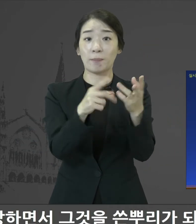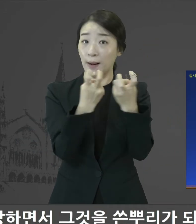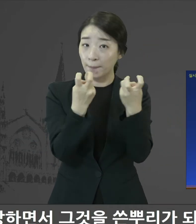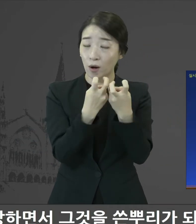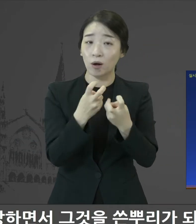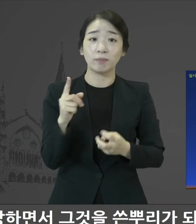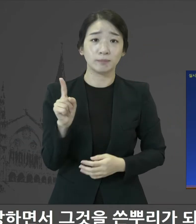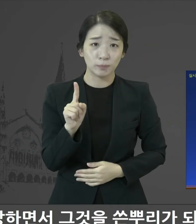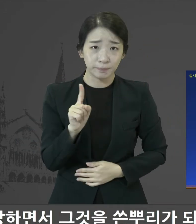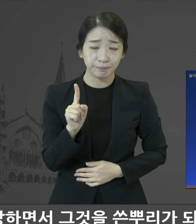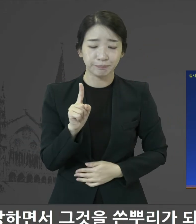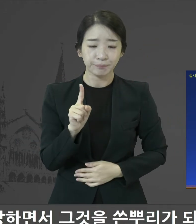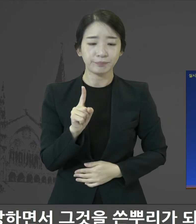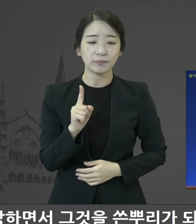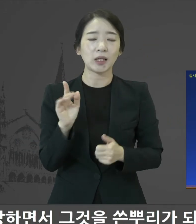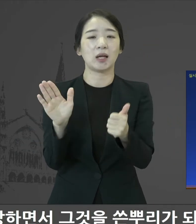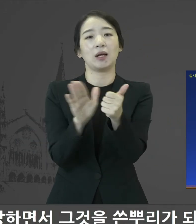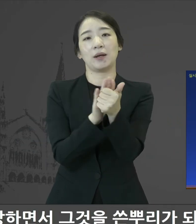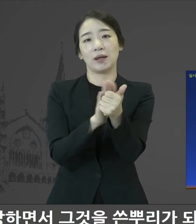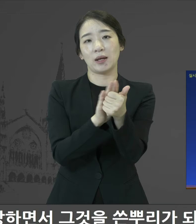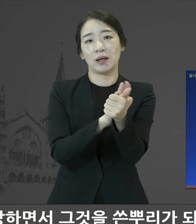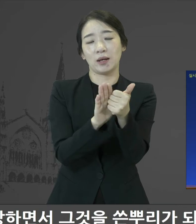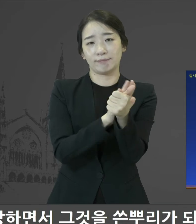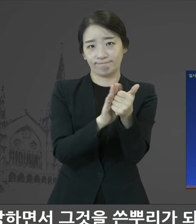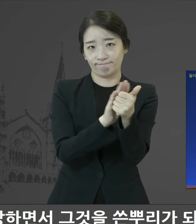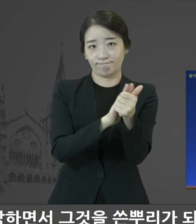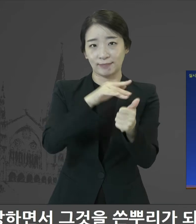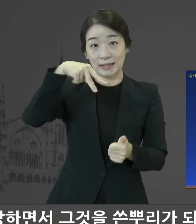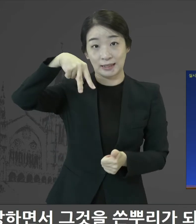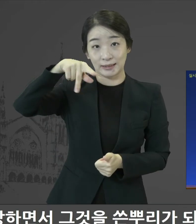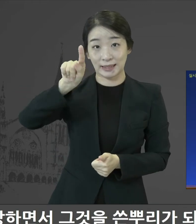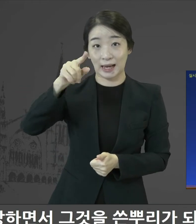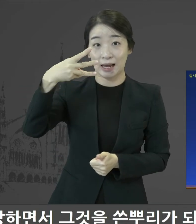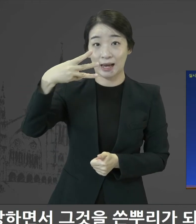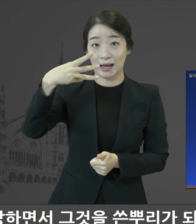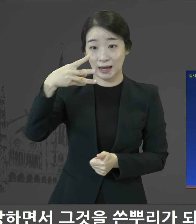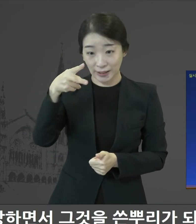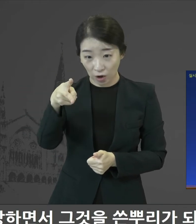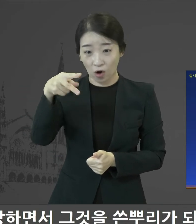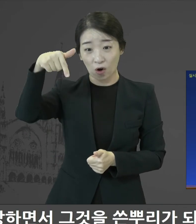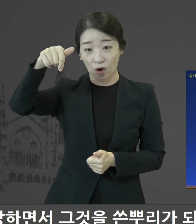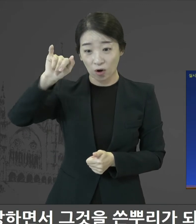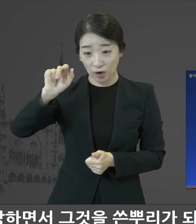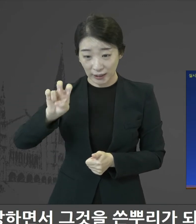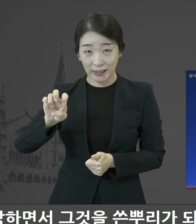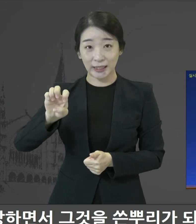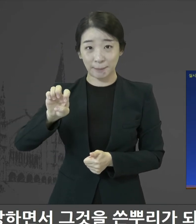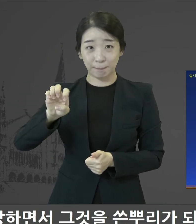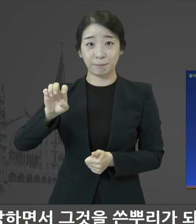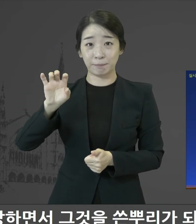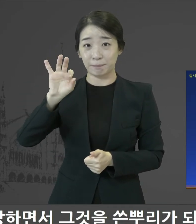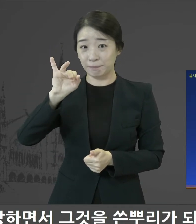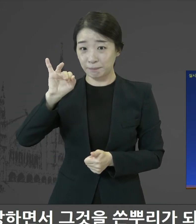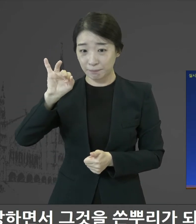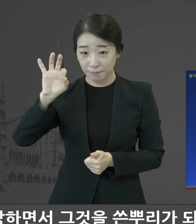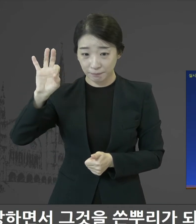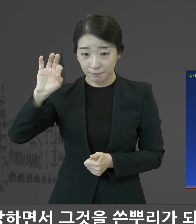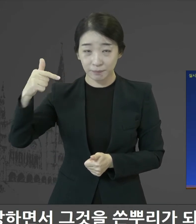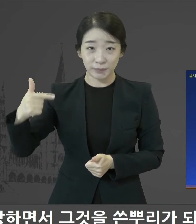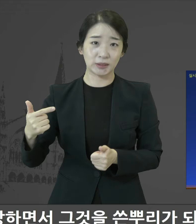이때 하나님은 어떻게 역사하고 계신가? 내가 이렇게 고통당하고 힘들고 어려운